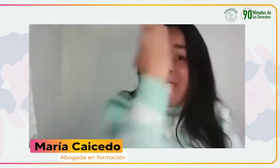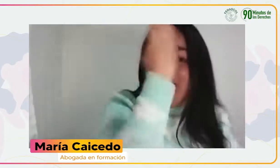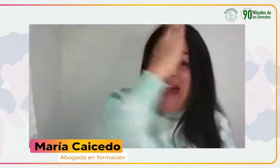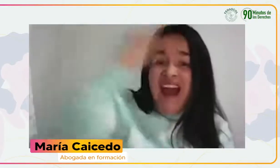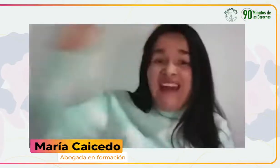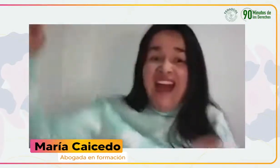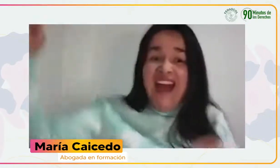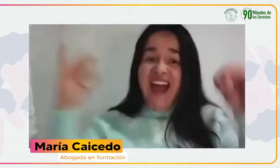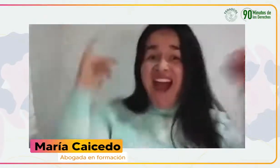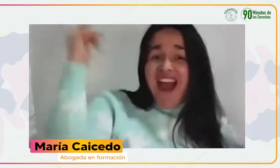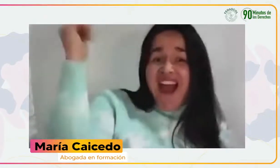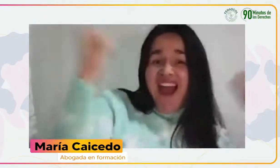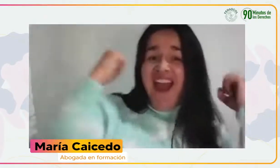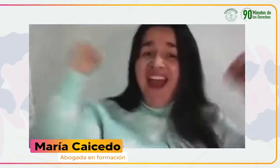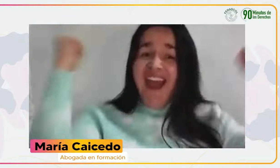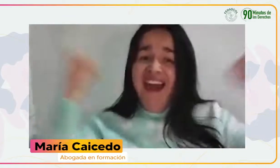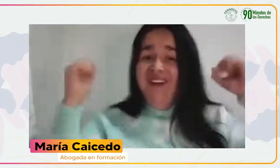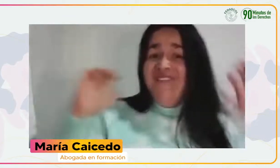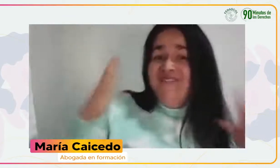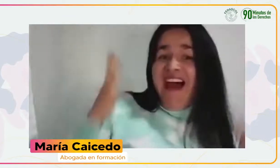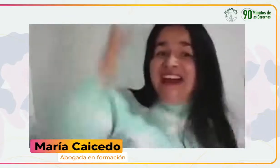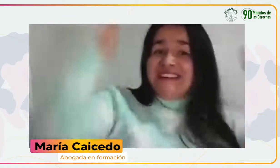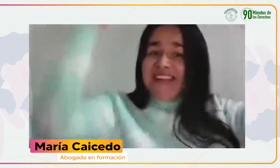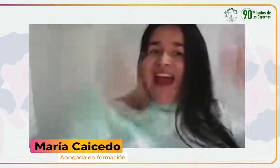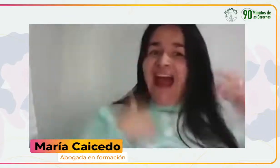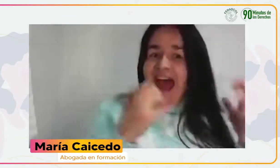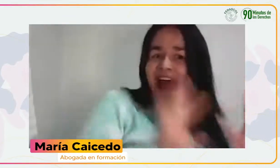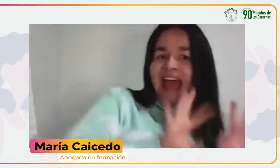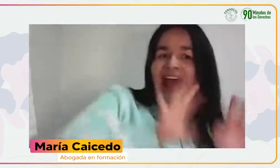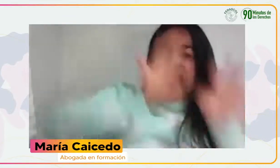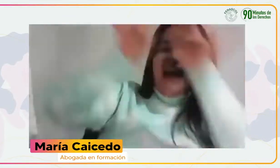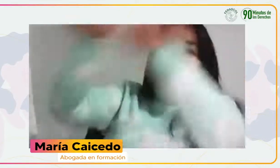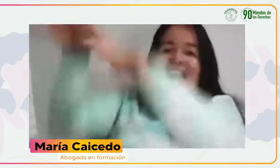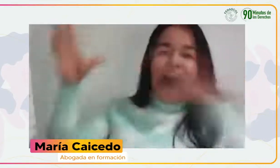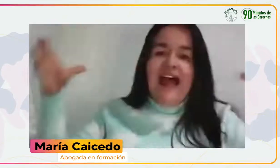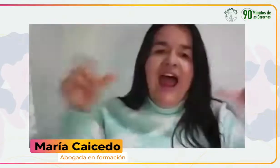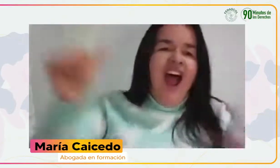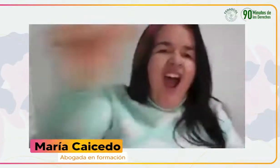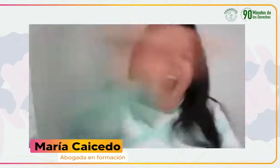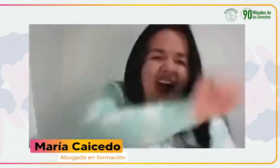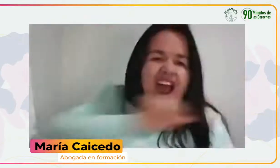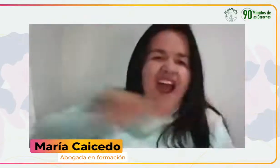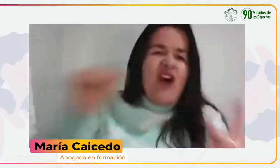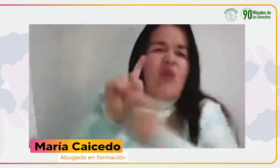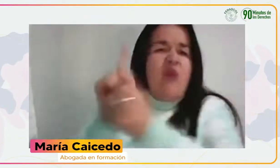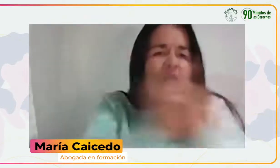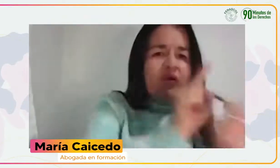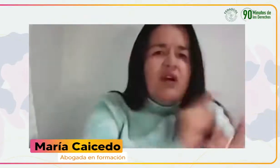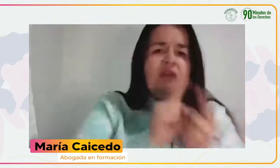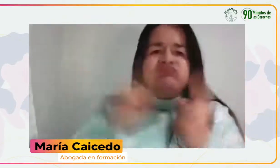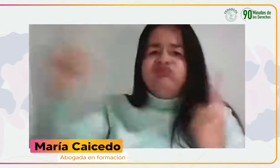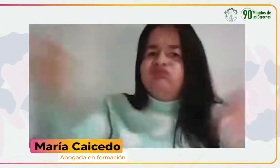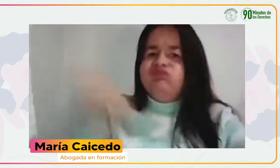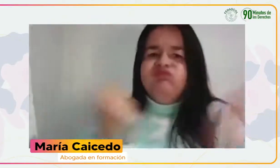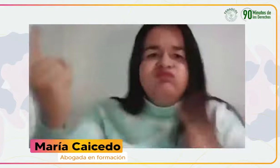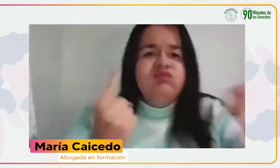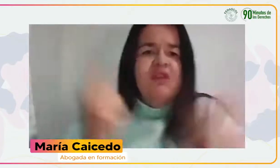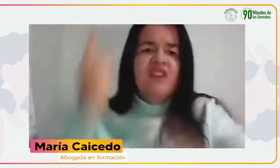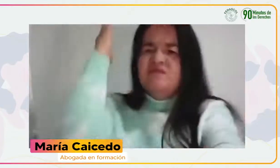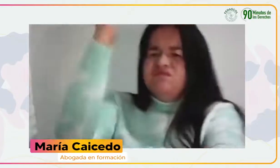maneje como sede, por ejemplo, Barranquilla, que Henry es barranquillero y podamos encontrarnos todas